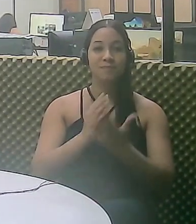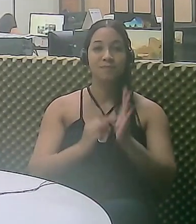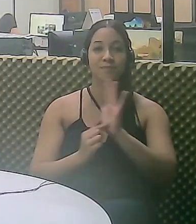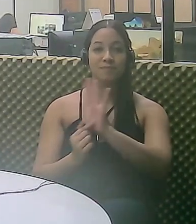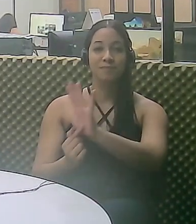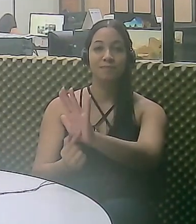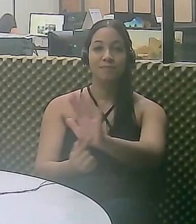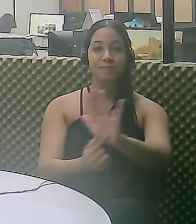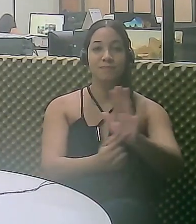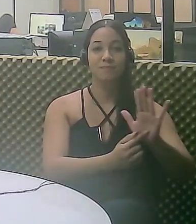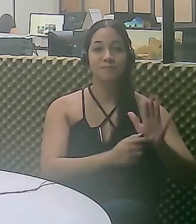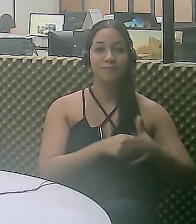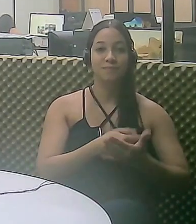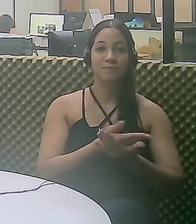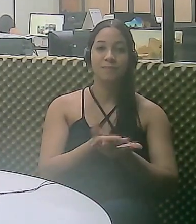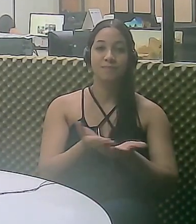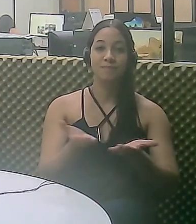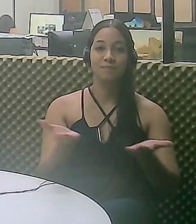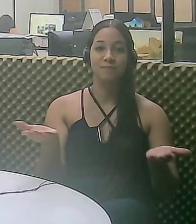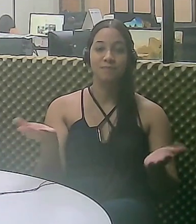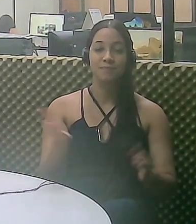Uberlândia no ar pra você.